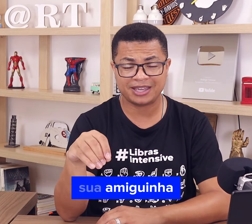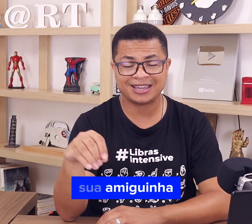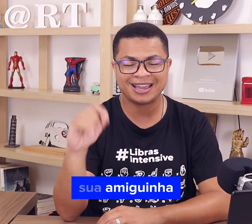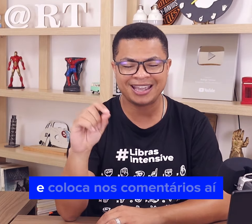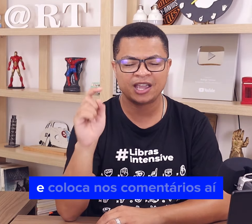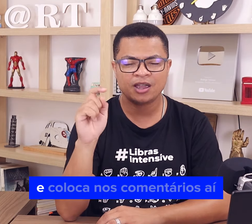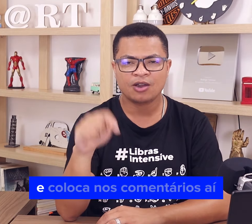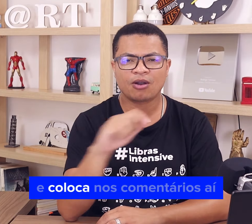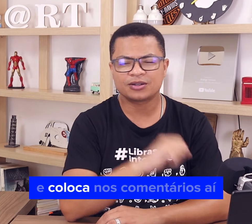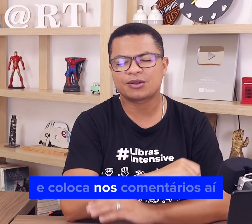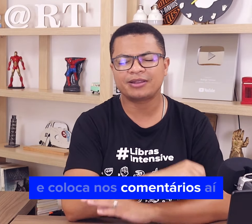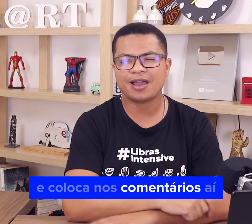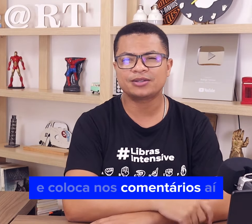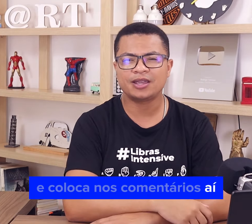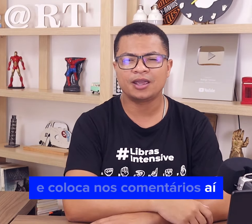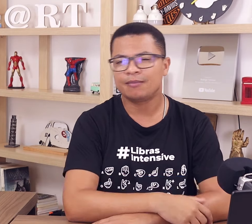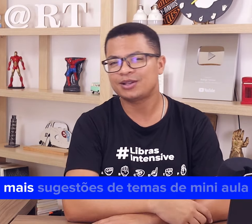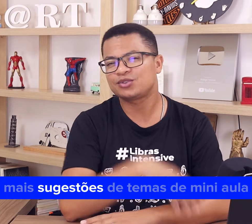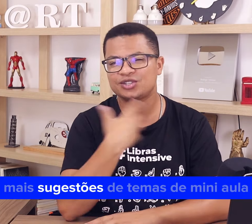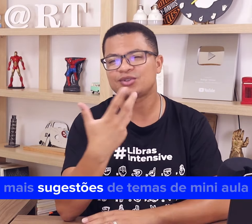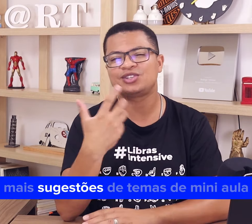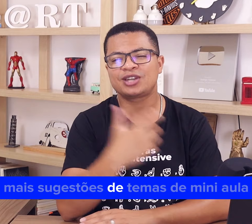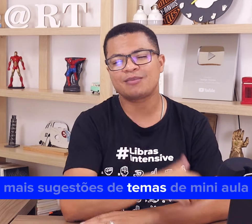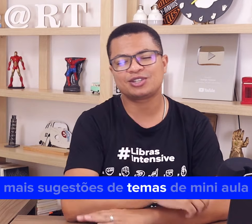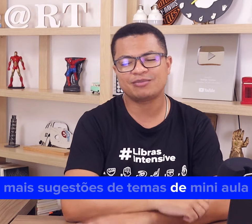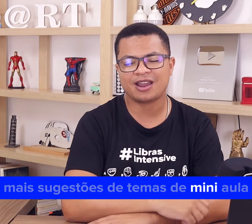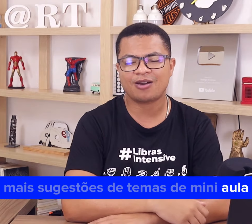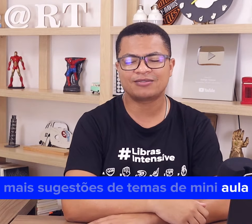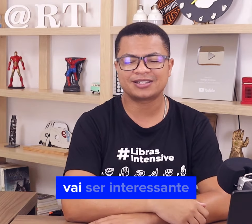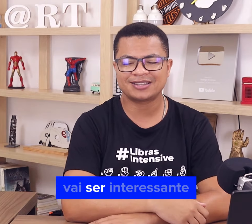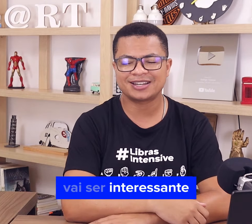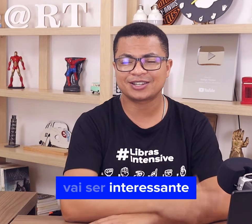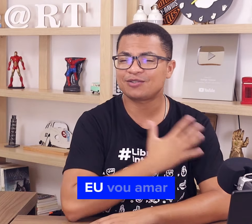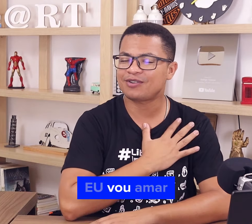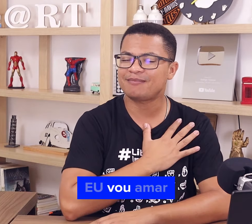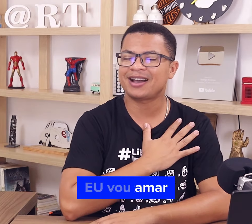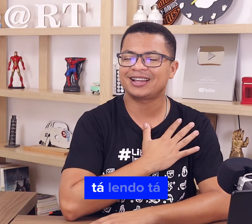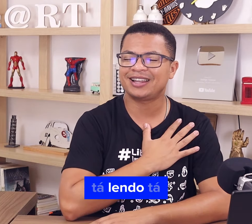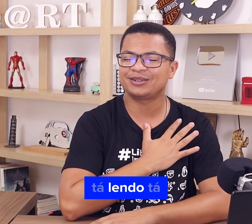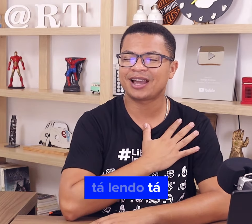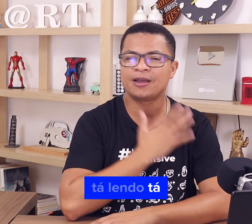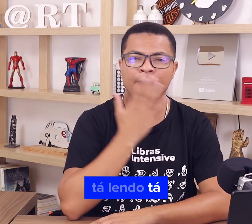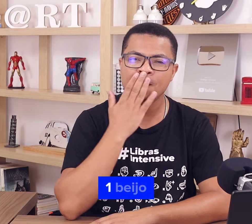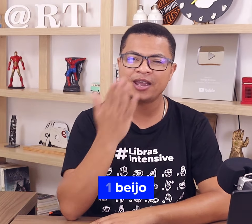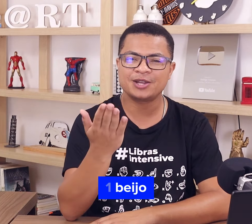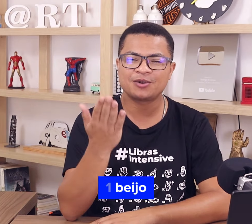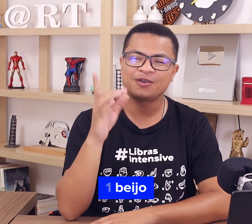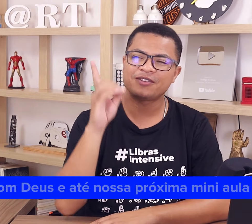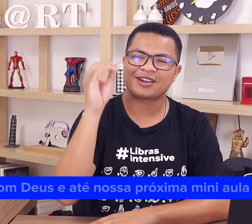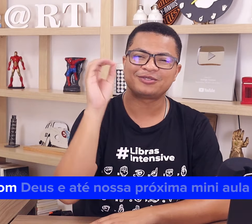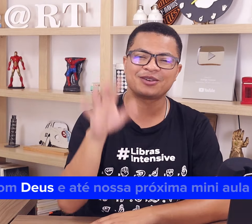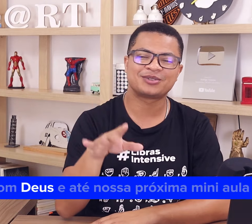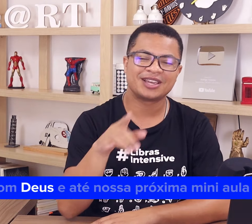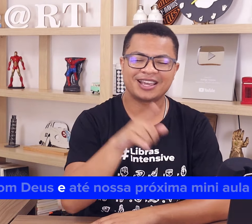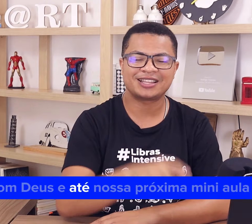amiguinha. E coloca nos comentários aí mais sugestões de temas de mini-aula. Vai ser interessante. Eu vou amar. Tá lendo, tá? Um beijo. Fica com Deus. E até